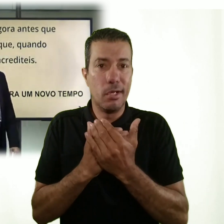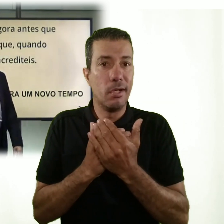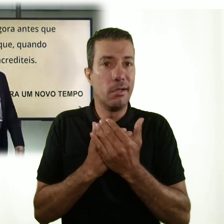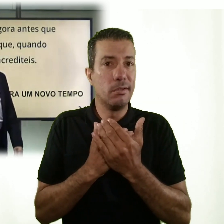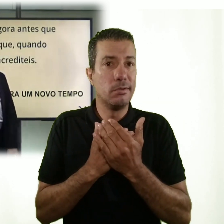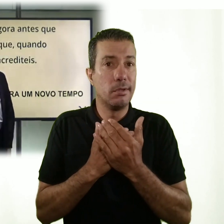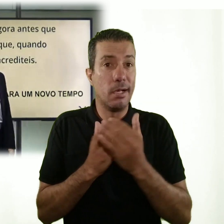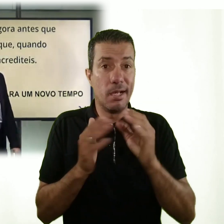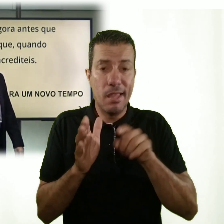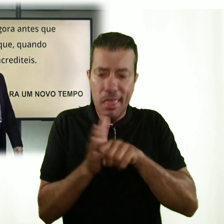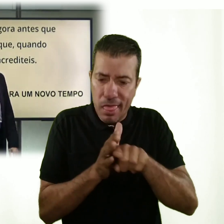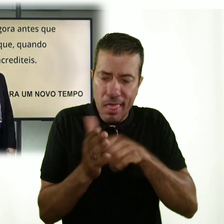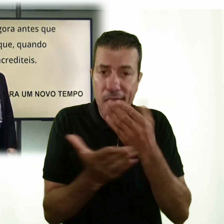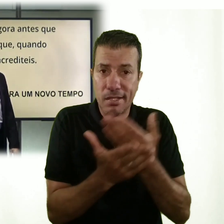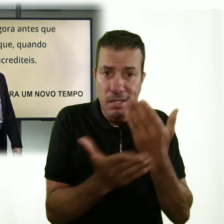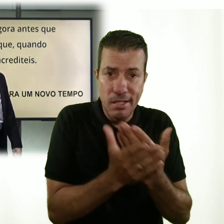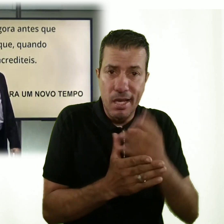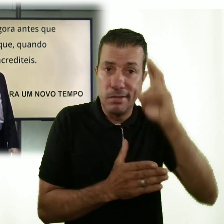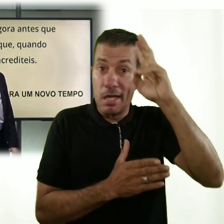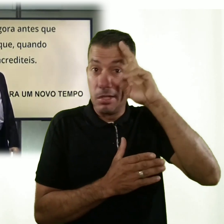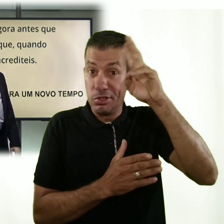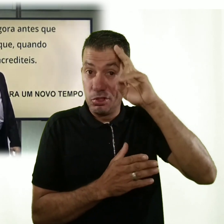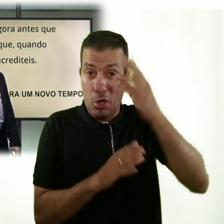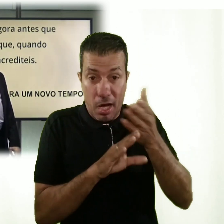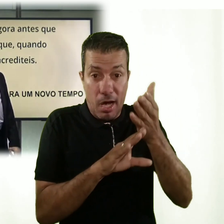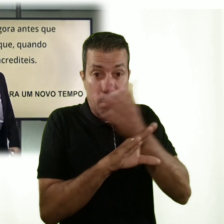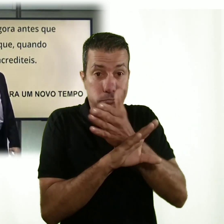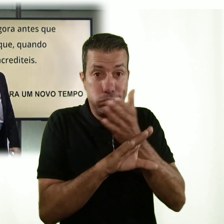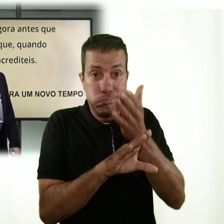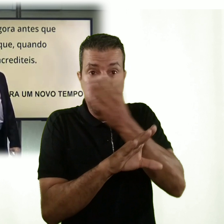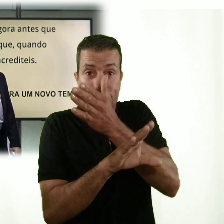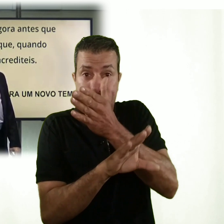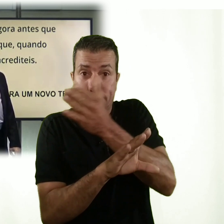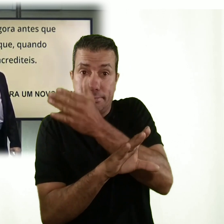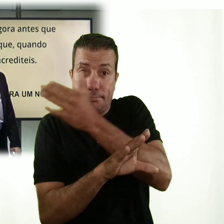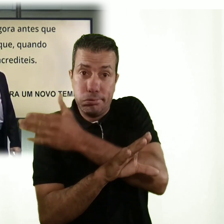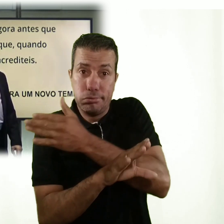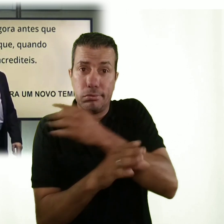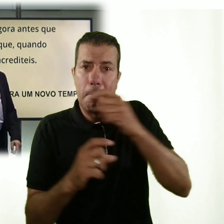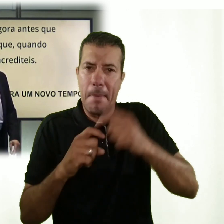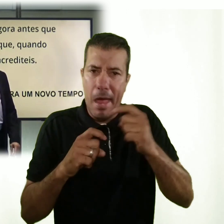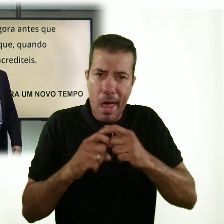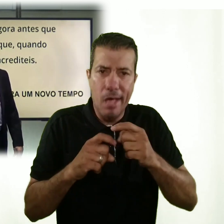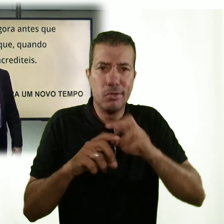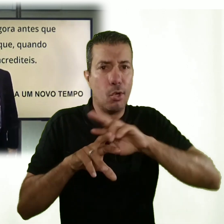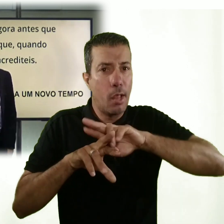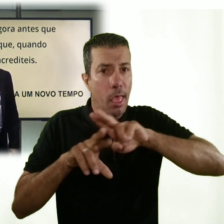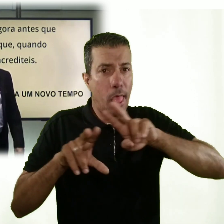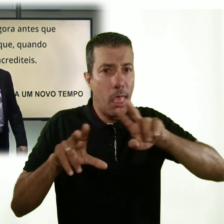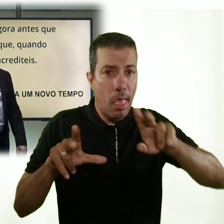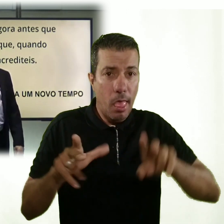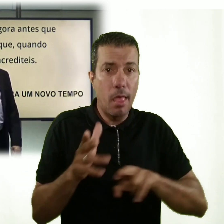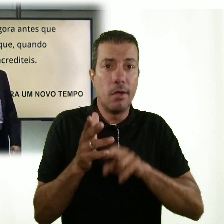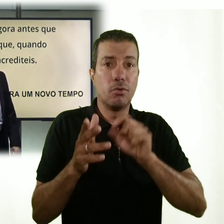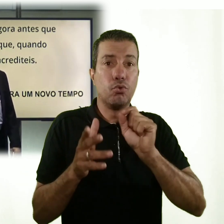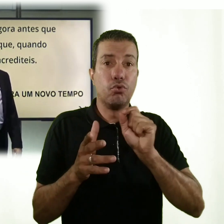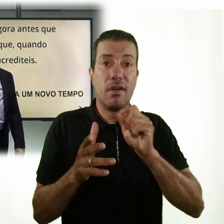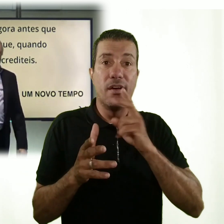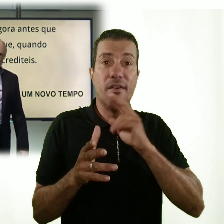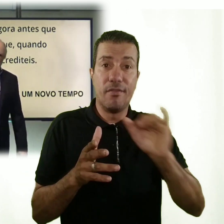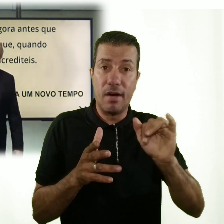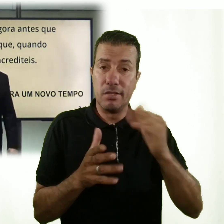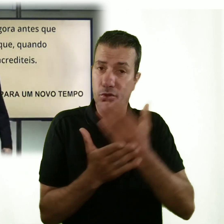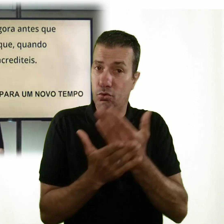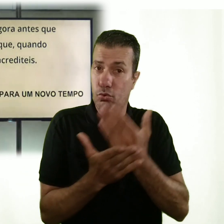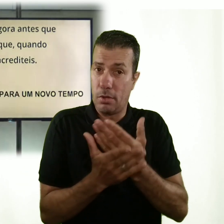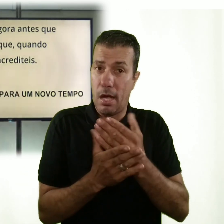ciência, antecipação de história, antecipação de medicina e antecipação de mais um monte de coisa que a gente vai ver ao longo do curso, só